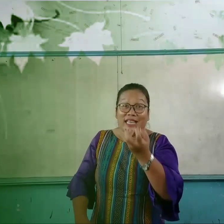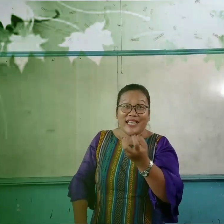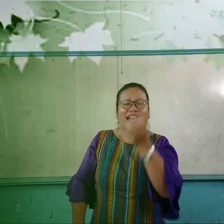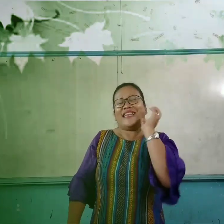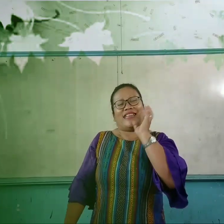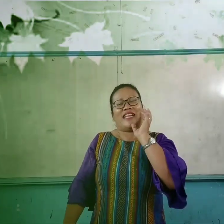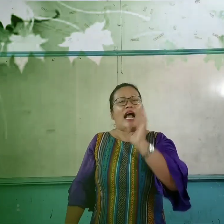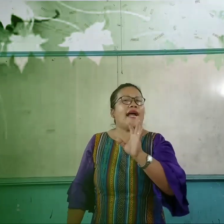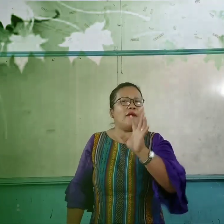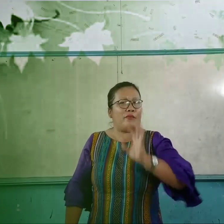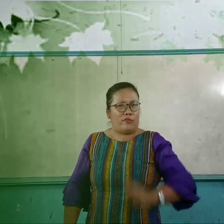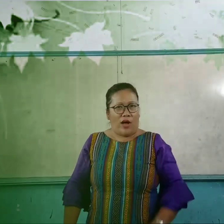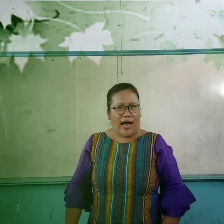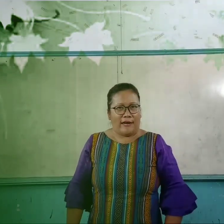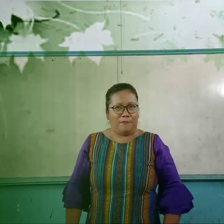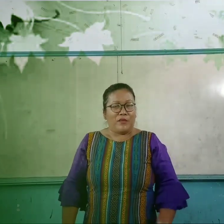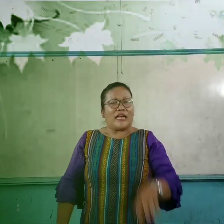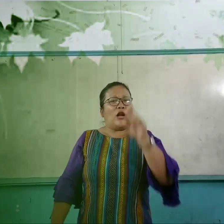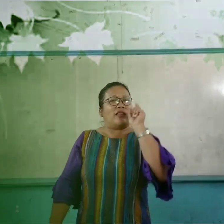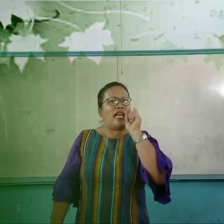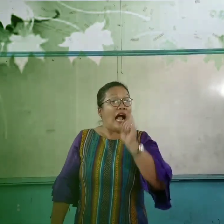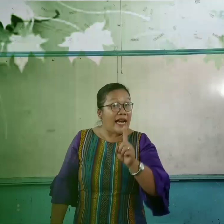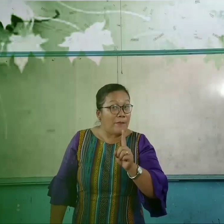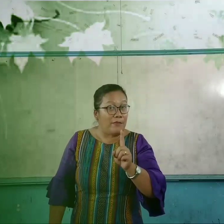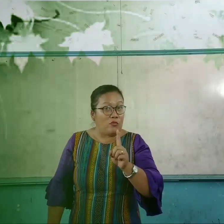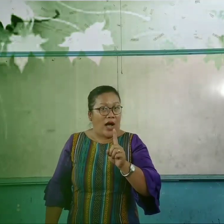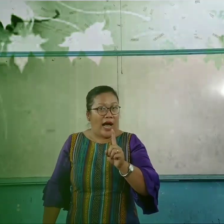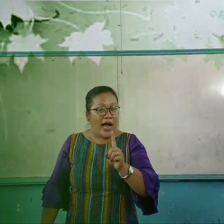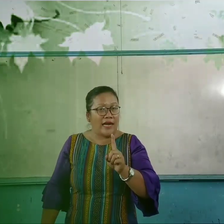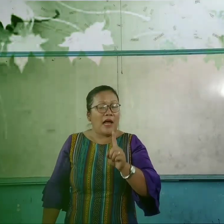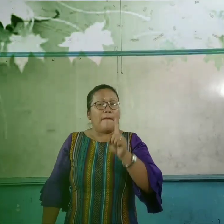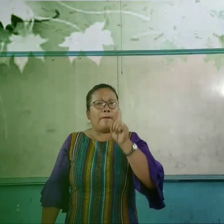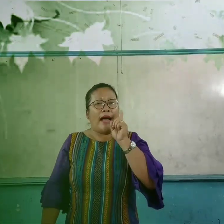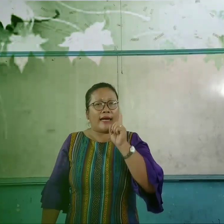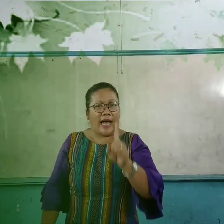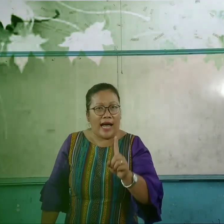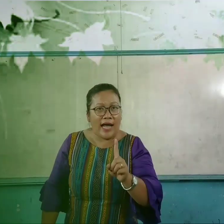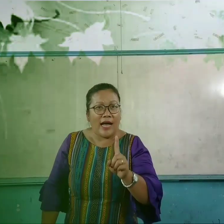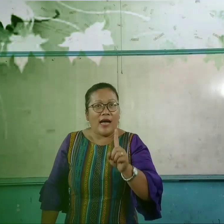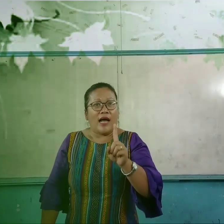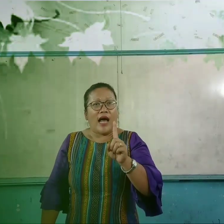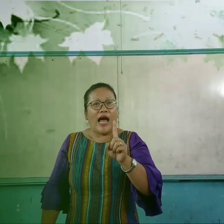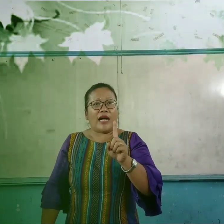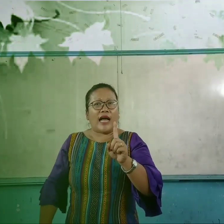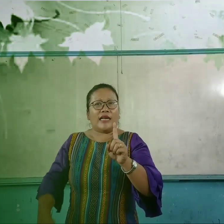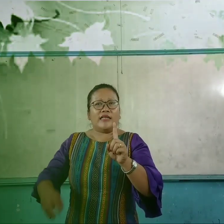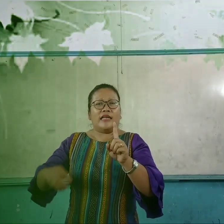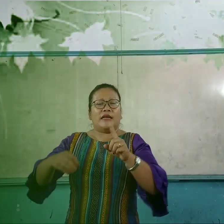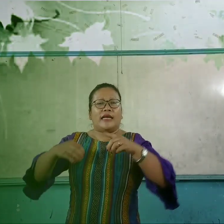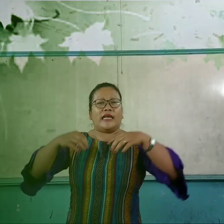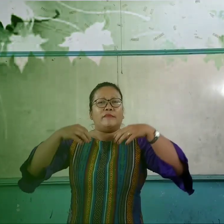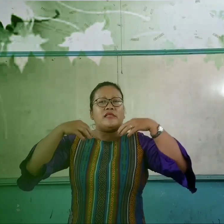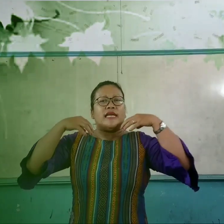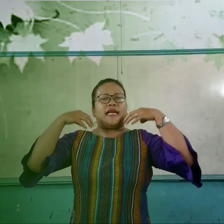Intinya tidak ada pembuahan. Kalau tidak ada pembuahan, maka akan dikirim